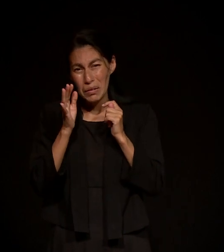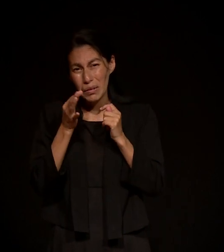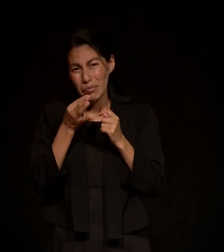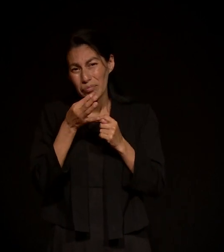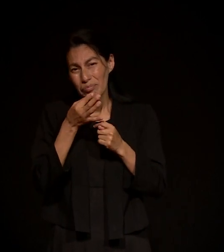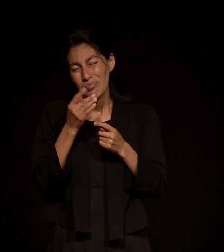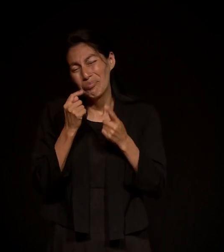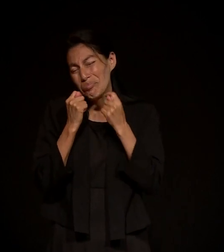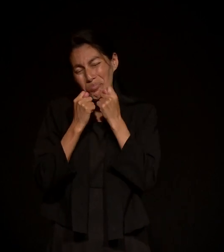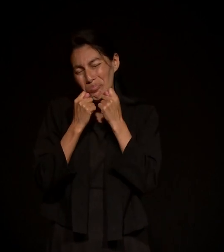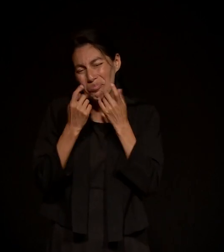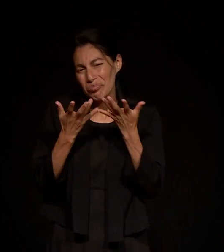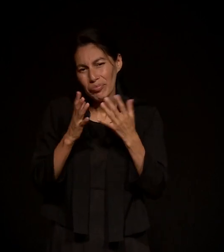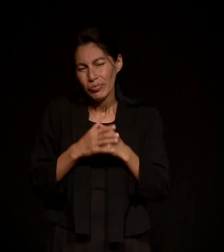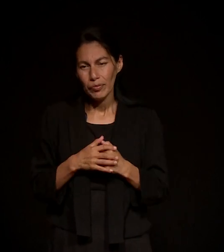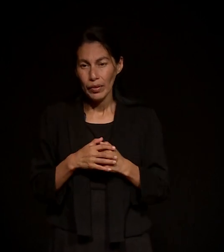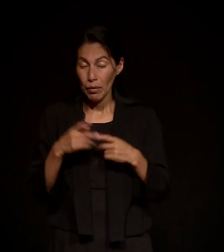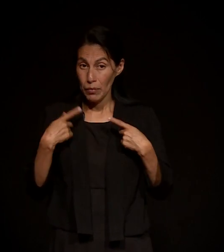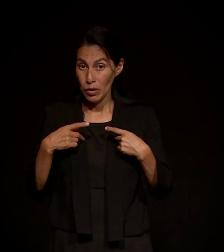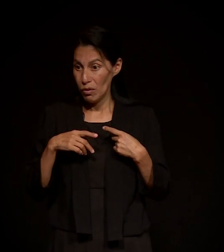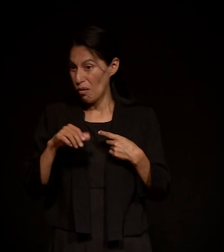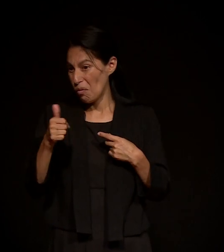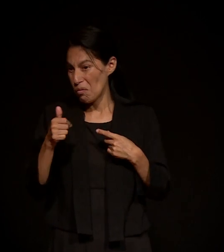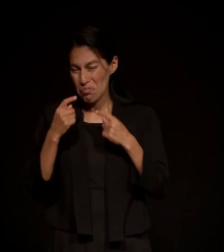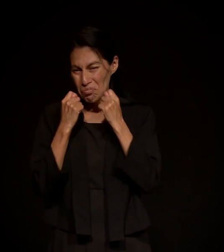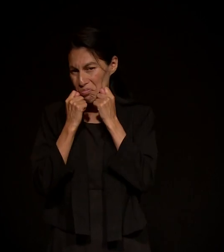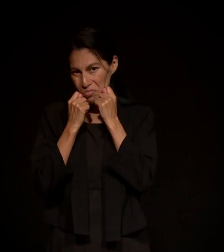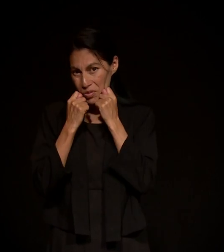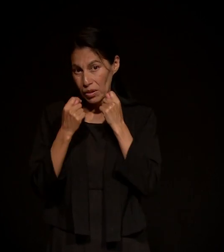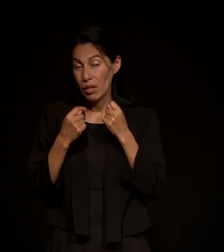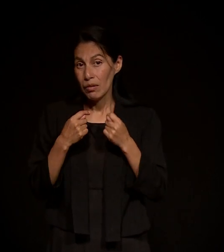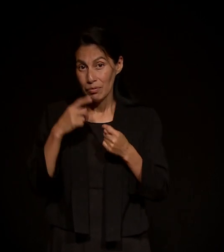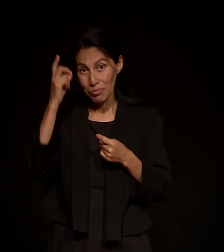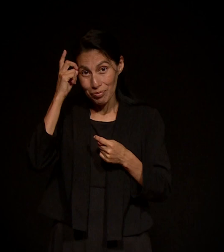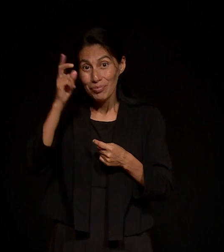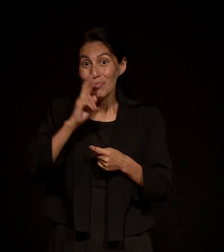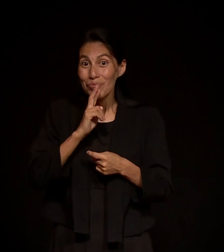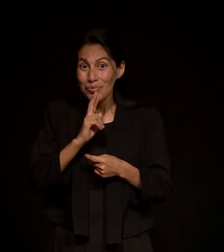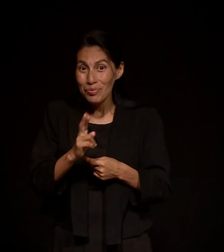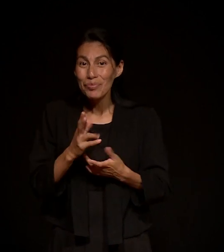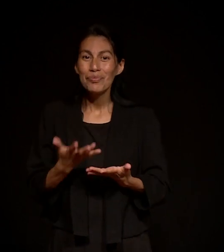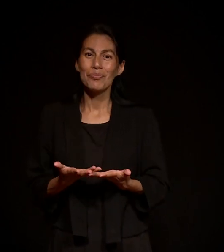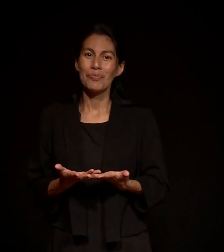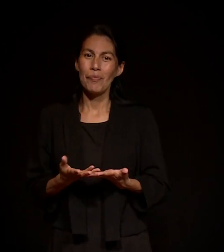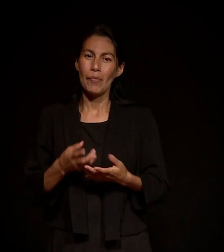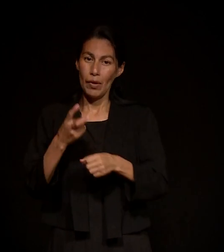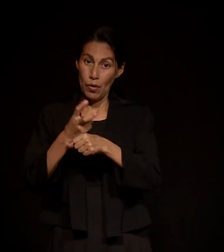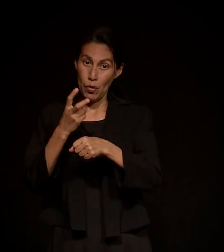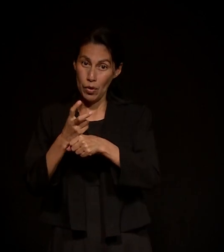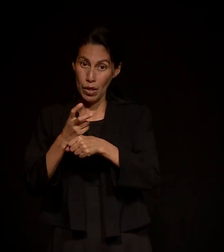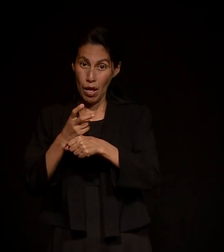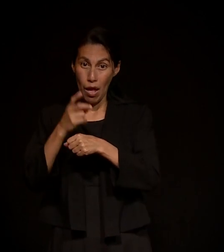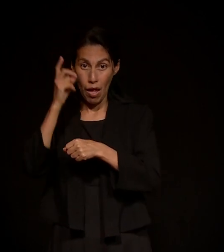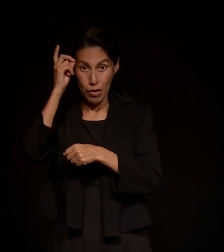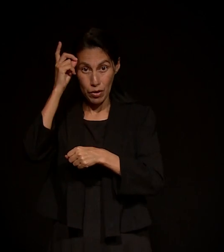parezca poco importante para los demás. Y la segunda es que las bendiciones son